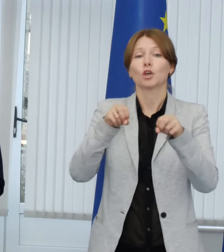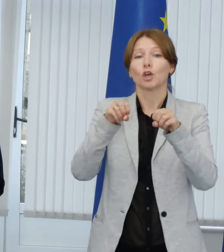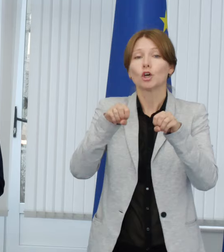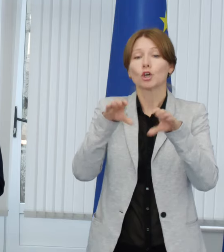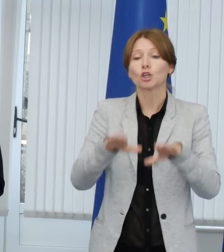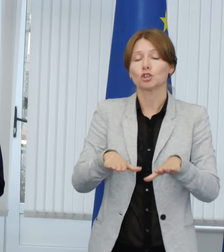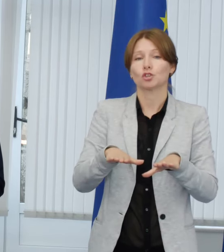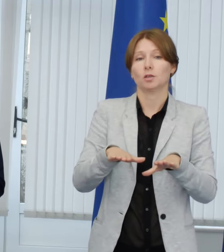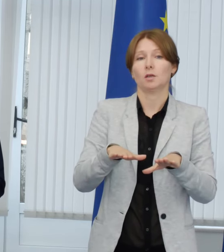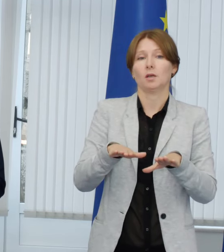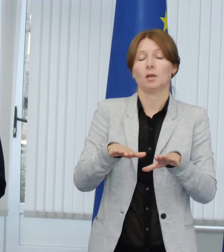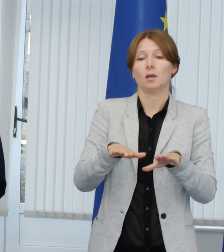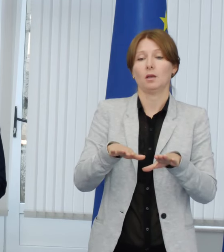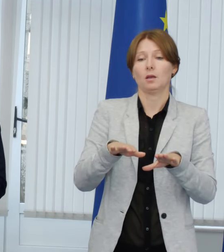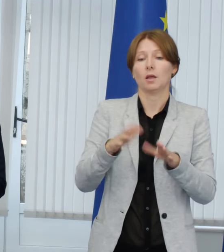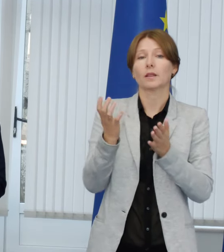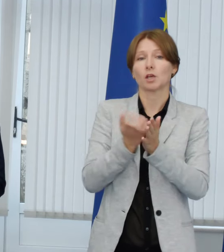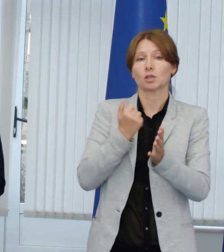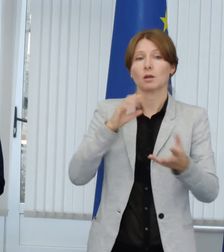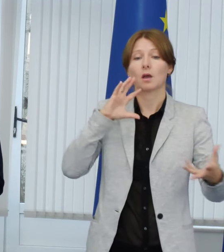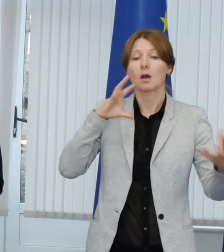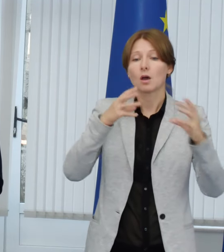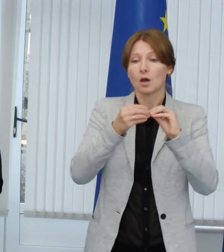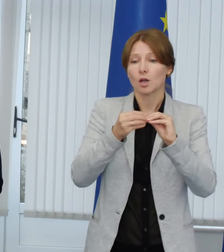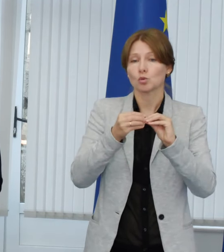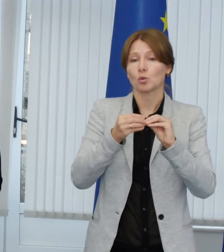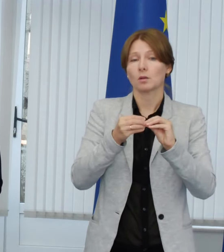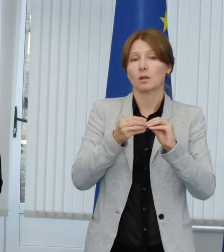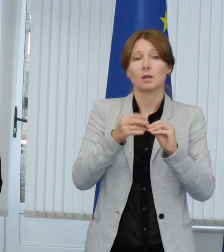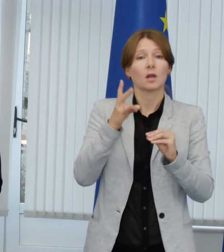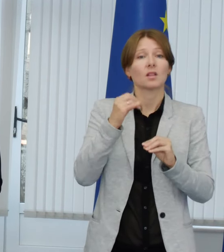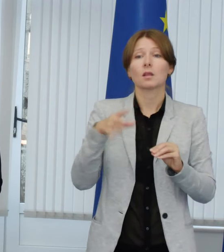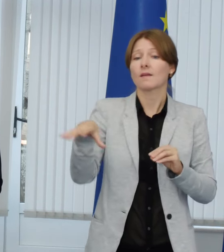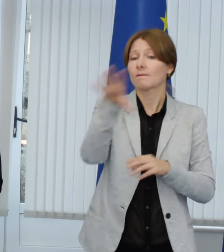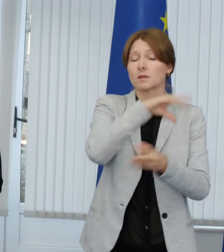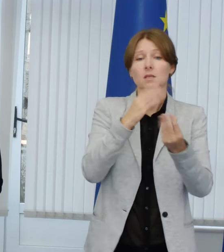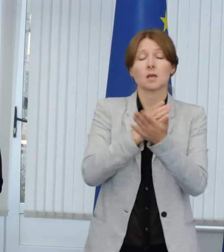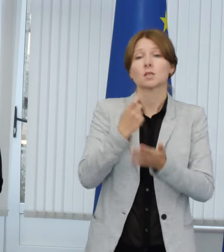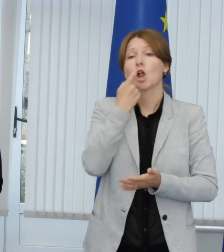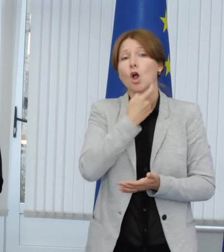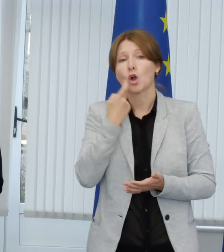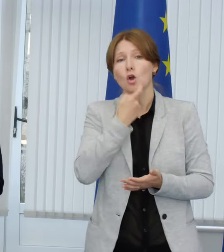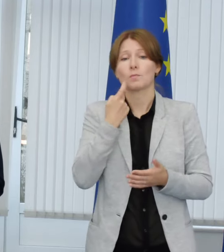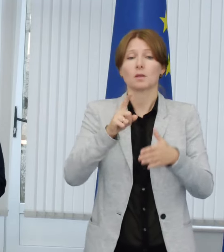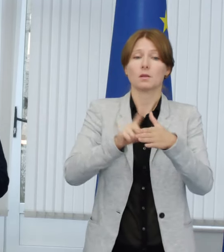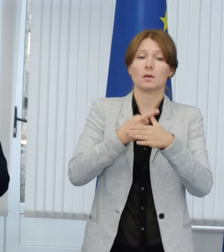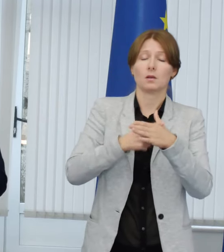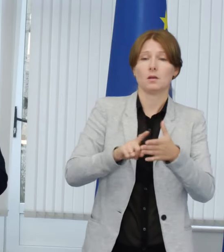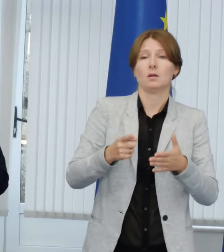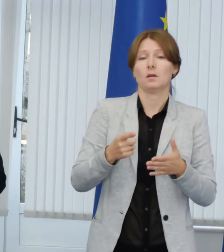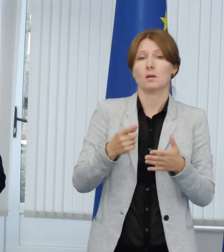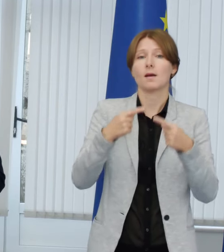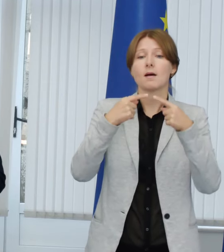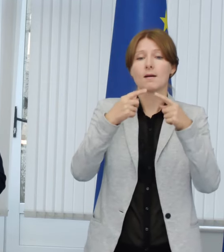am reușit să-l soluționăm este că nu în toate regiunile avem kinetoterapeut sau logoped. Și atunci noi am